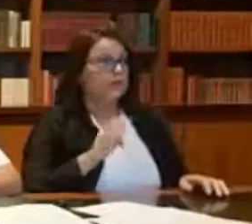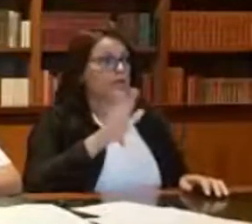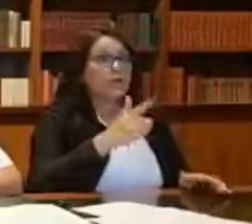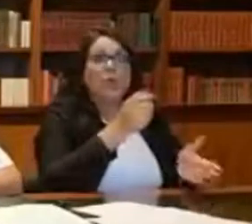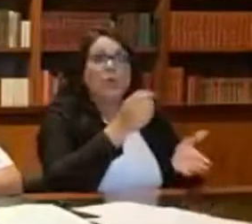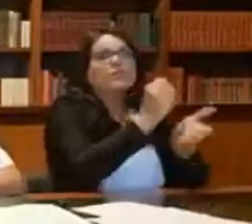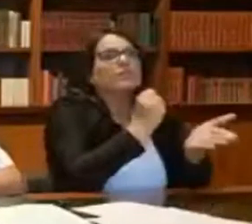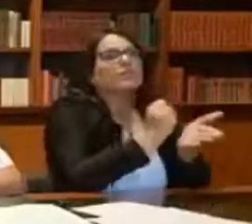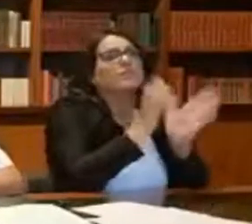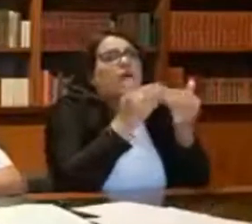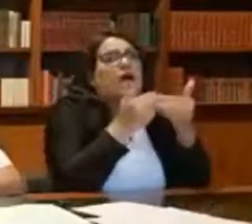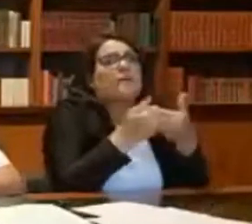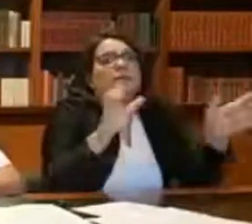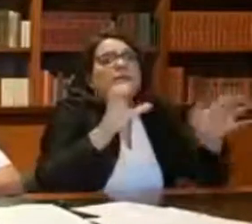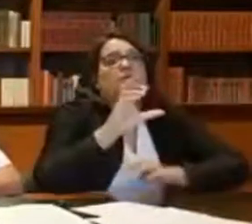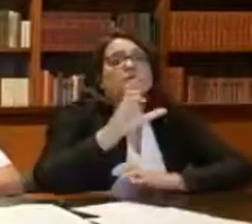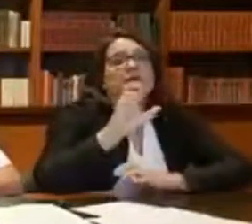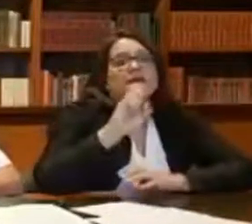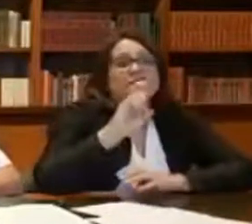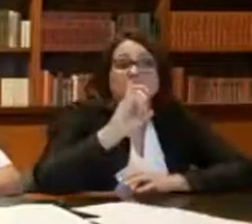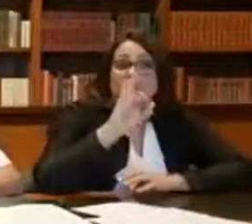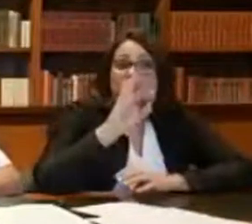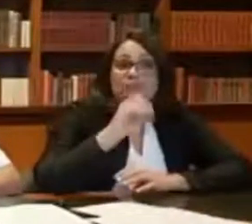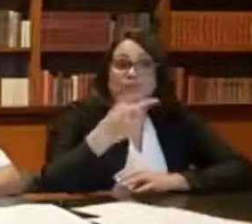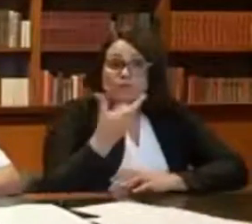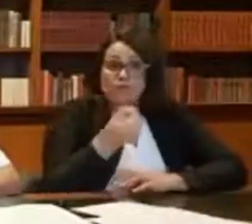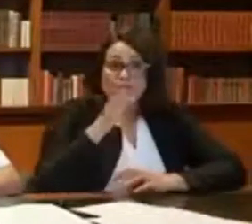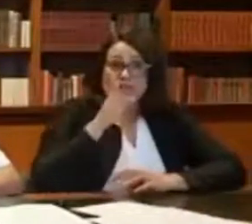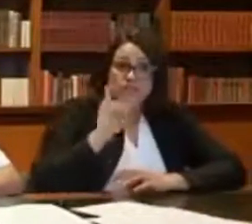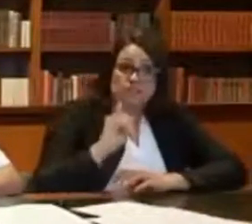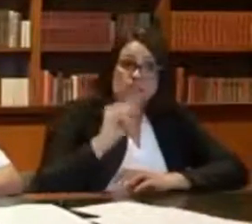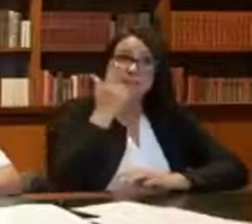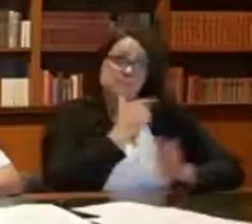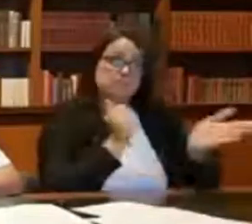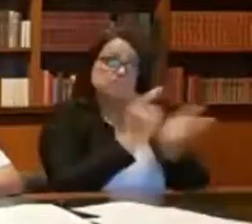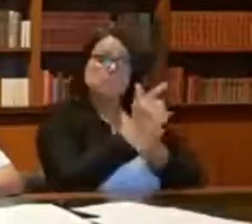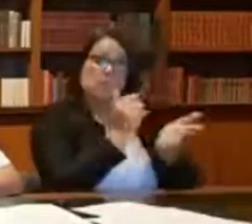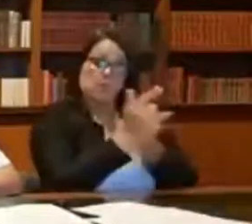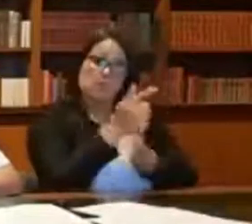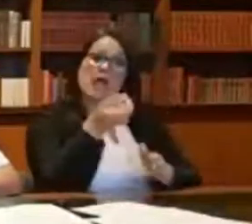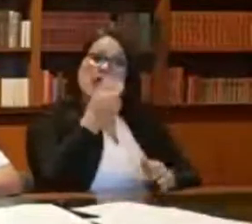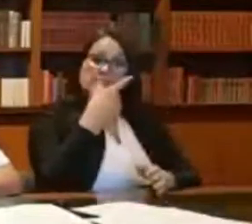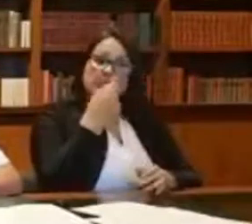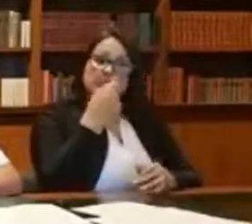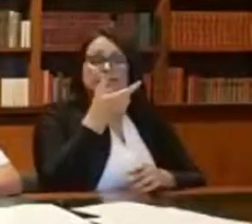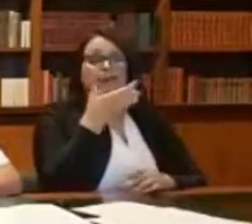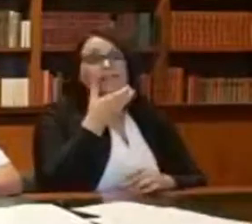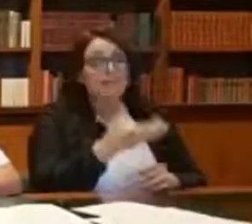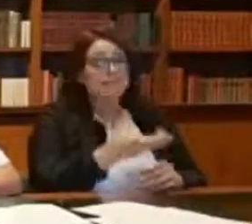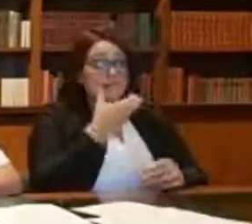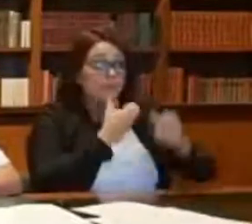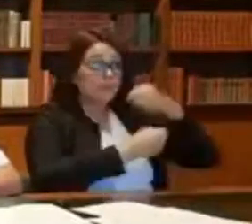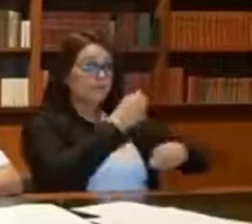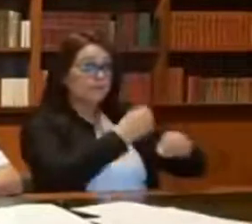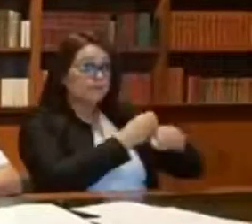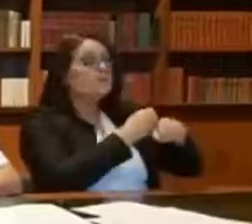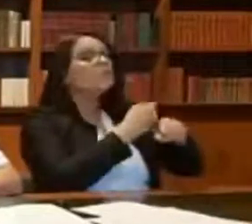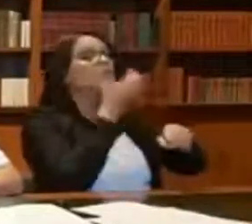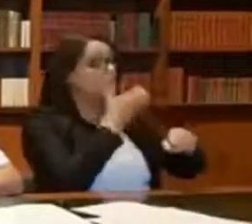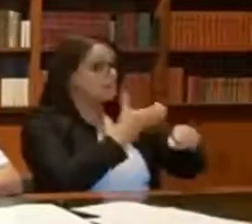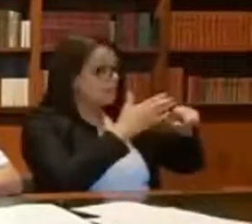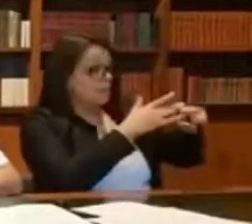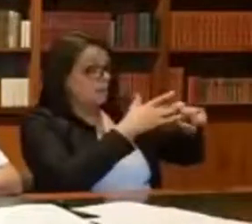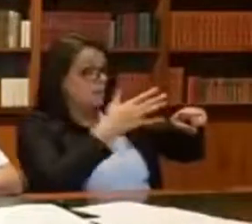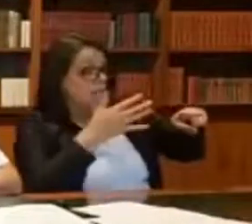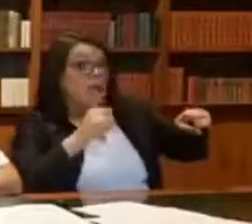20 bilhões de reais para comprarmos vacinas em dezembro do ano passado. E então, a partir de janeiro, quando a